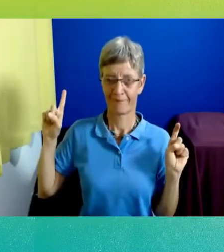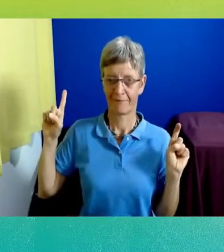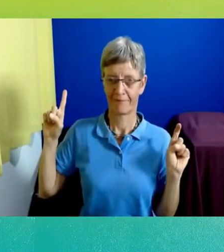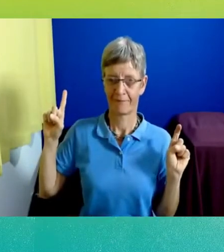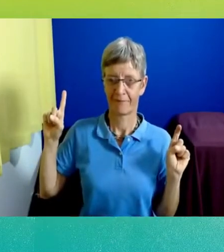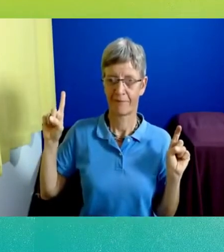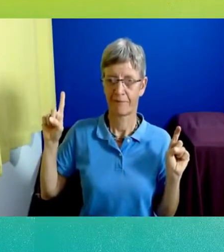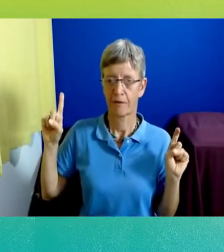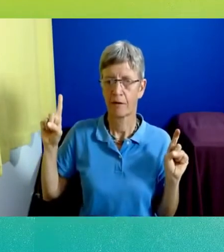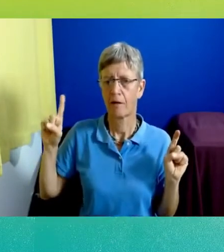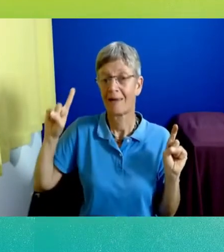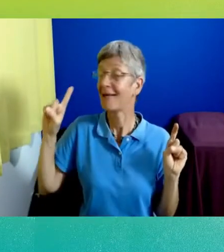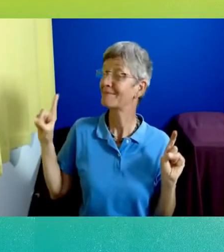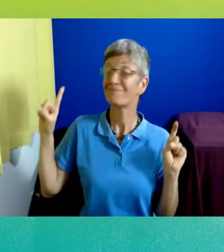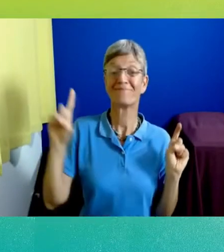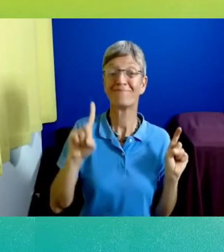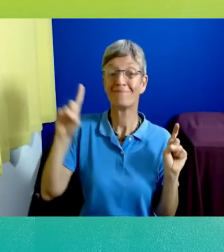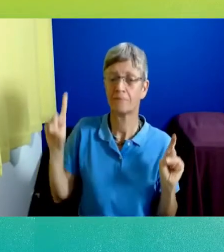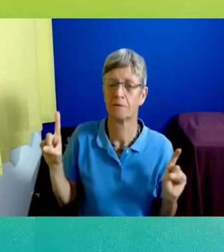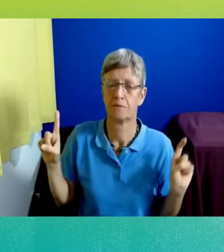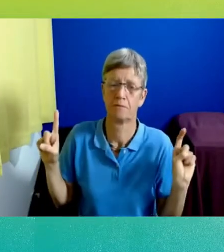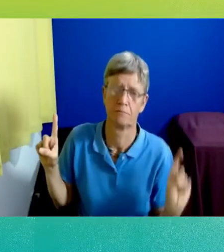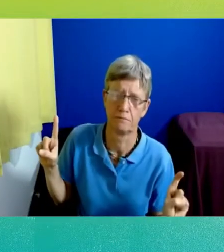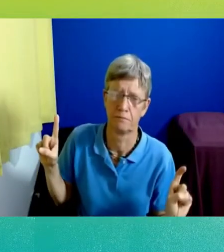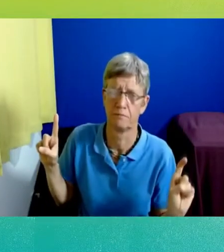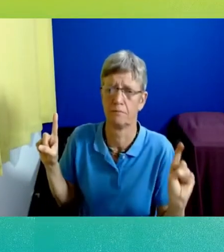pessoa pobre.